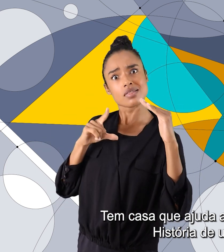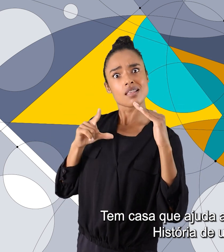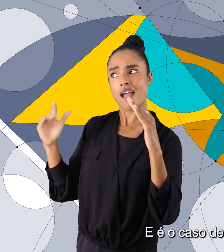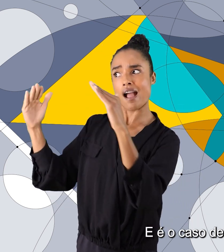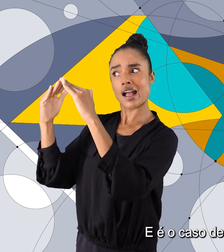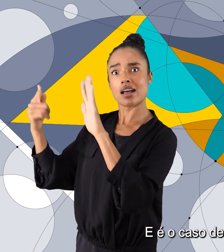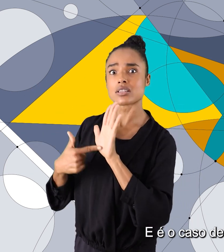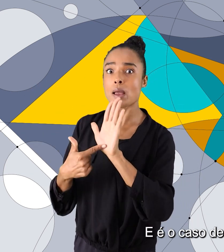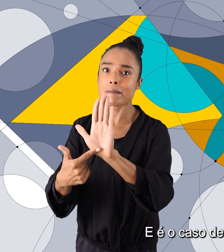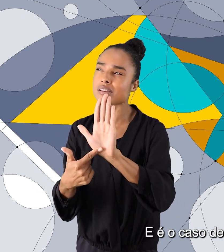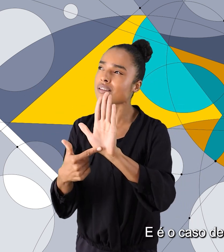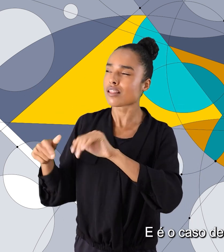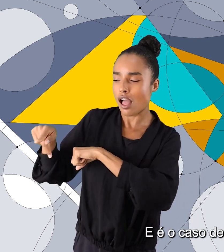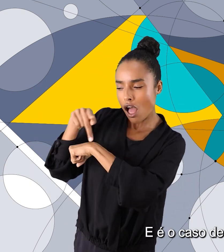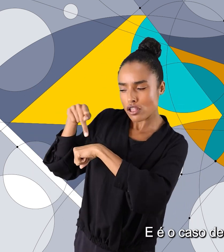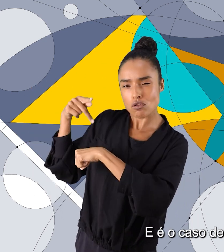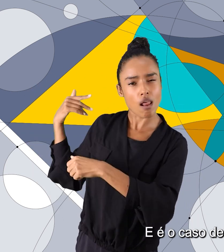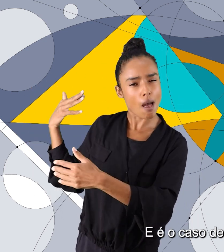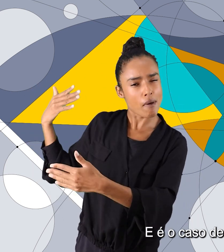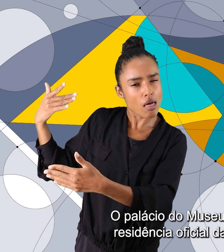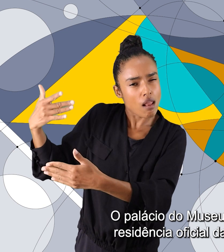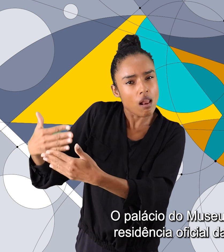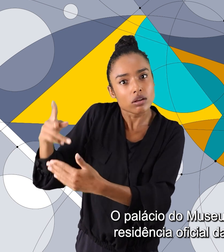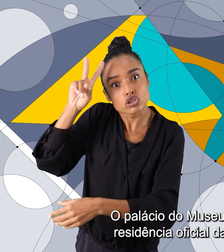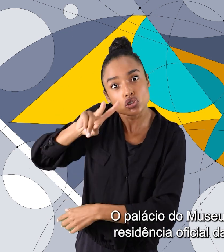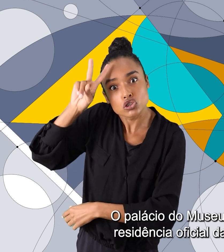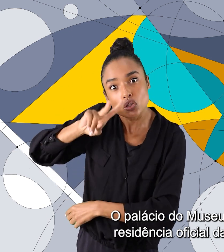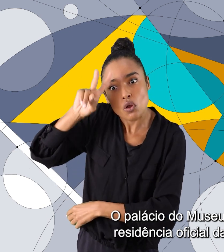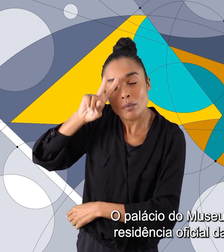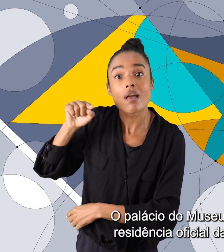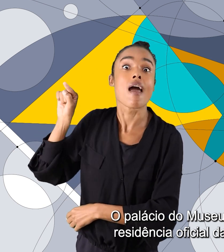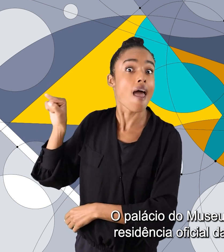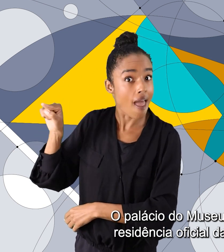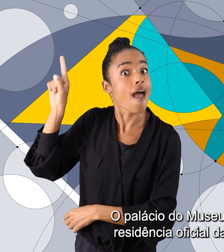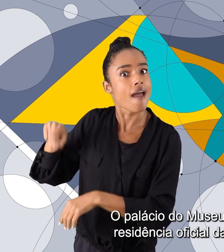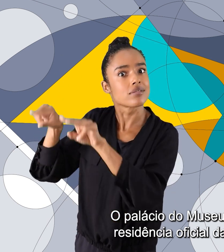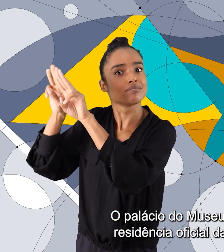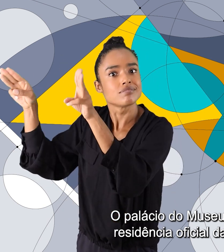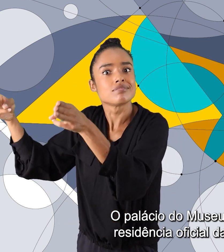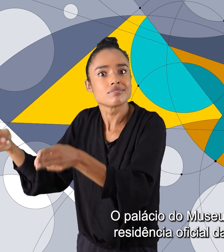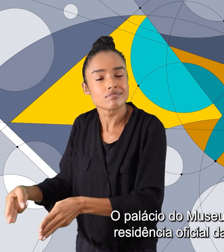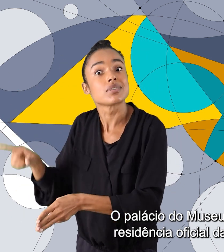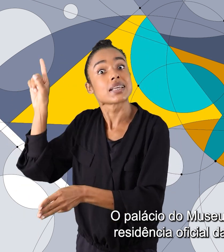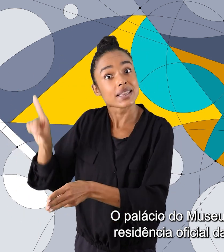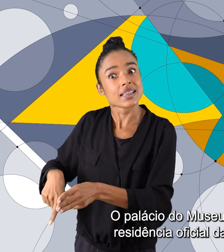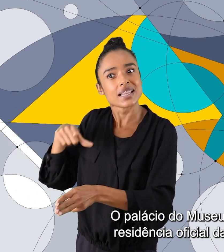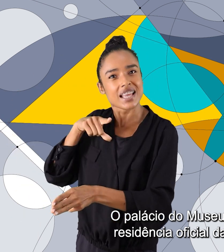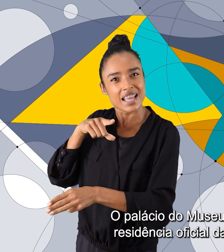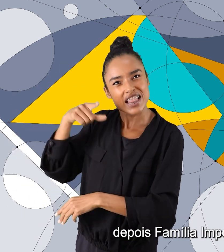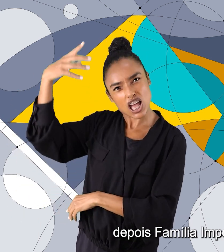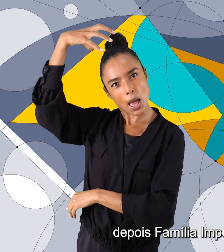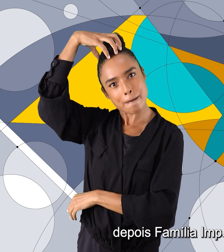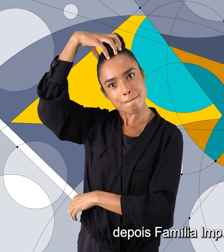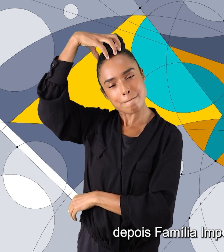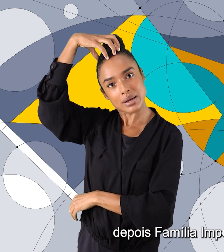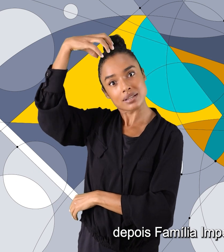país. E é o caso dessa aqui. O Palácio do Museu Nacional já foi residência oficial da família real,